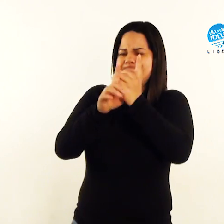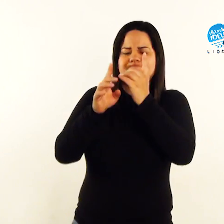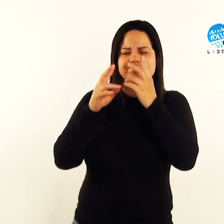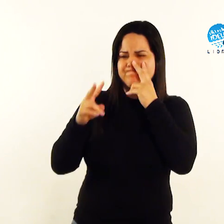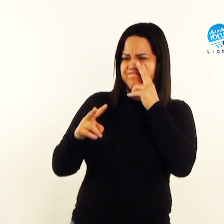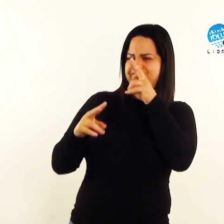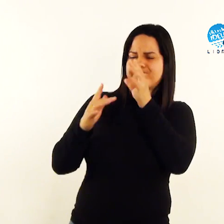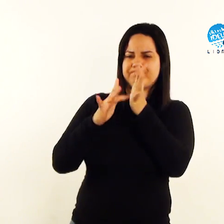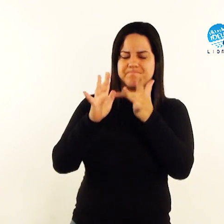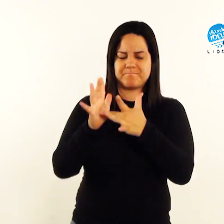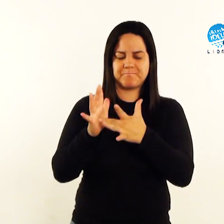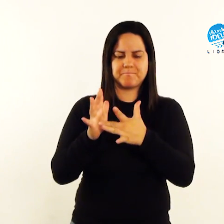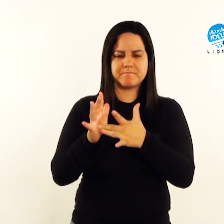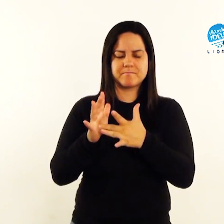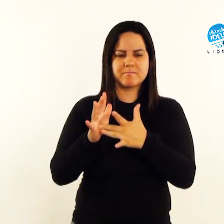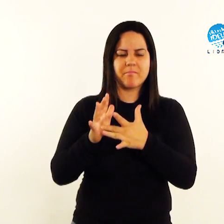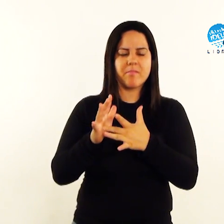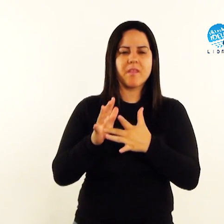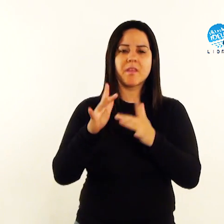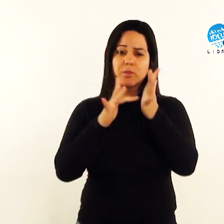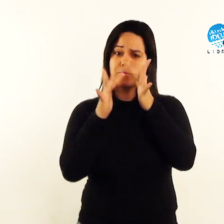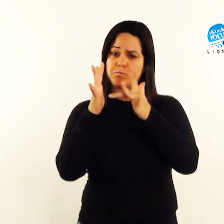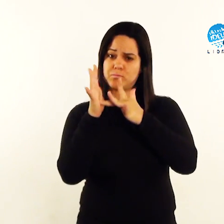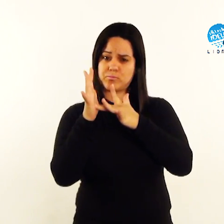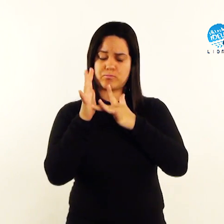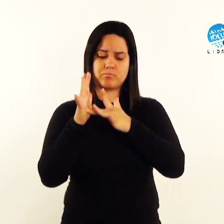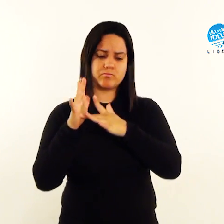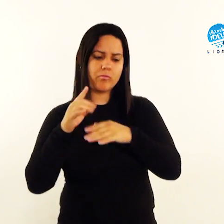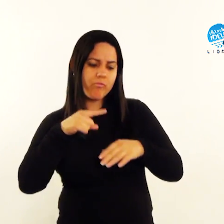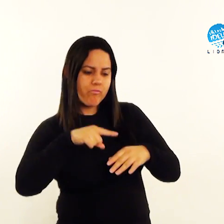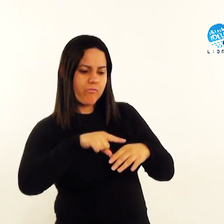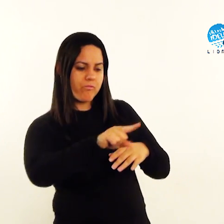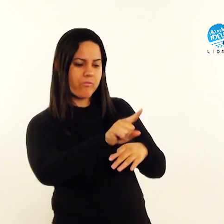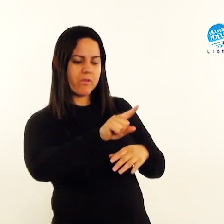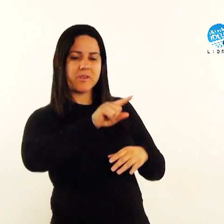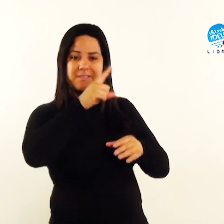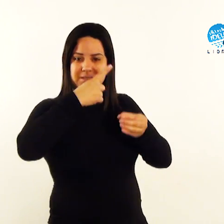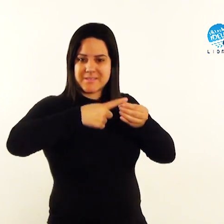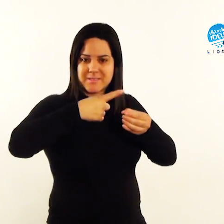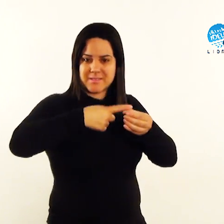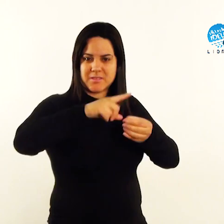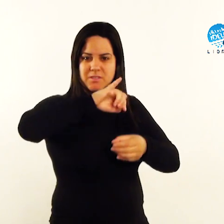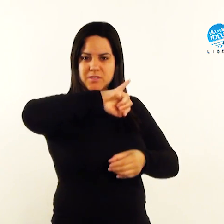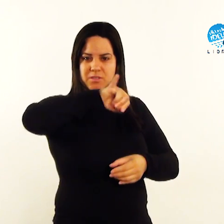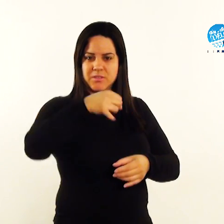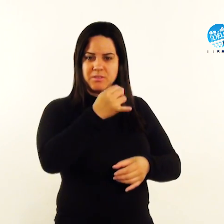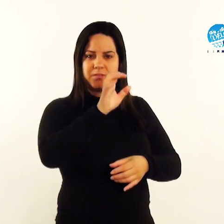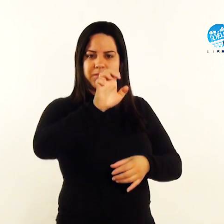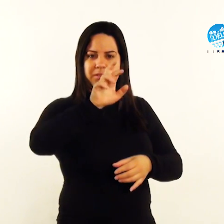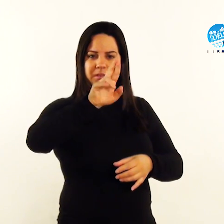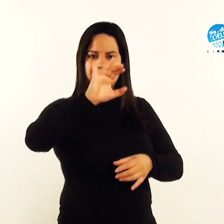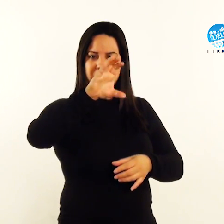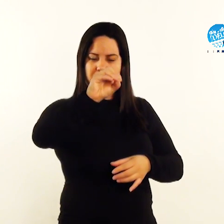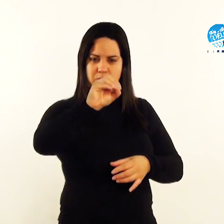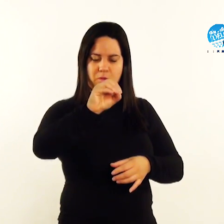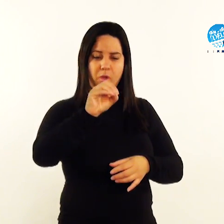Jesus entrou em Jericó e estava atravessando a cidade. E morava ali um homem rico chamado